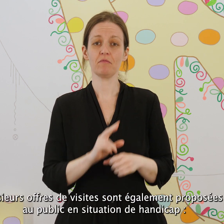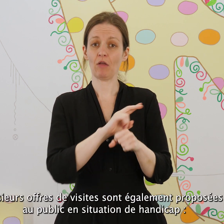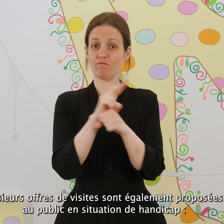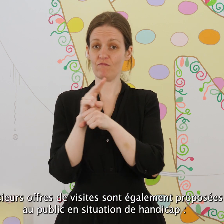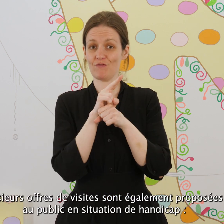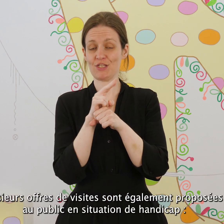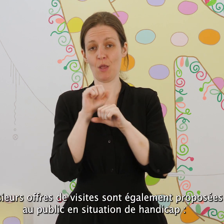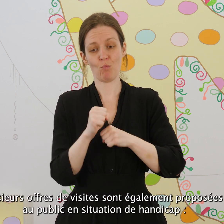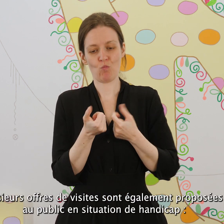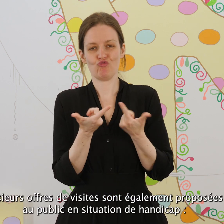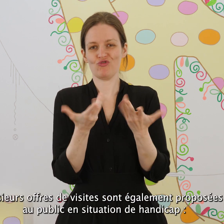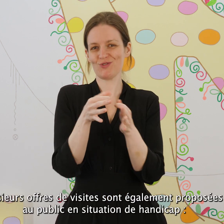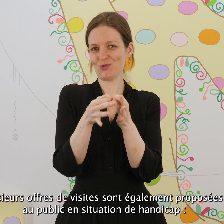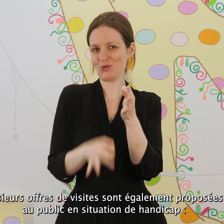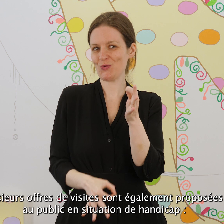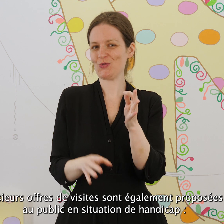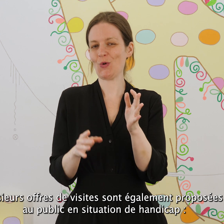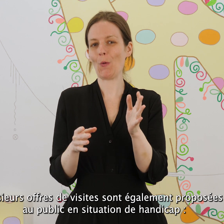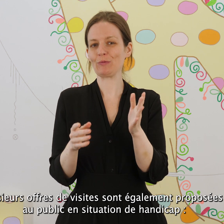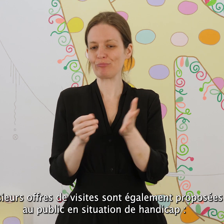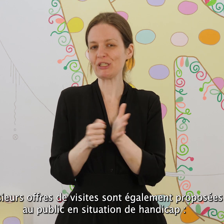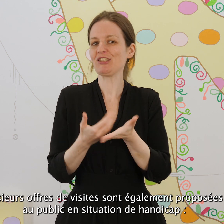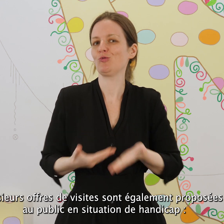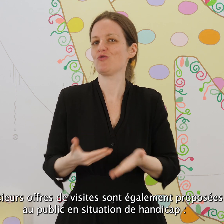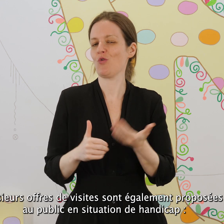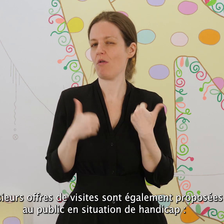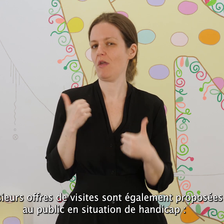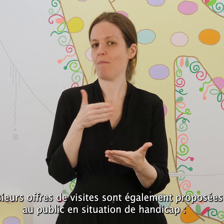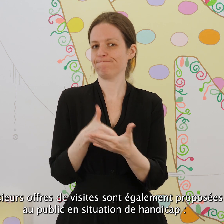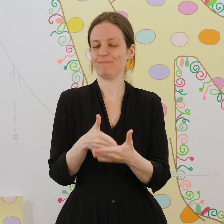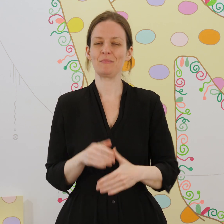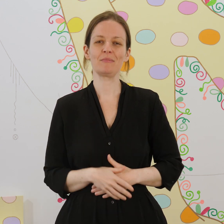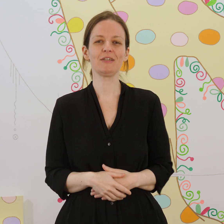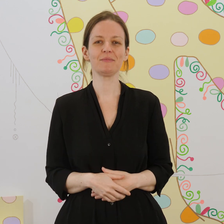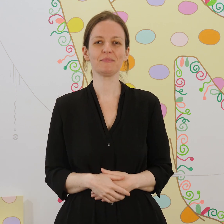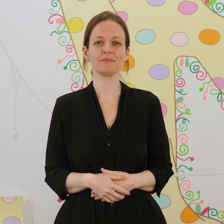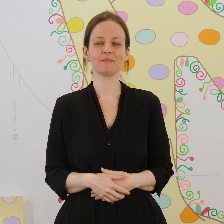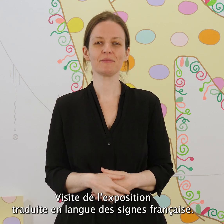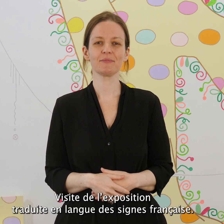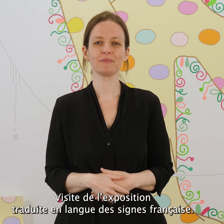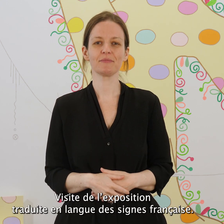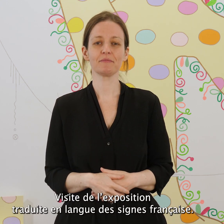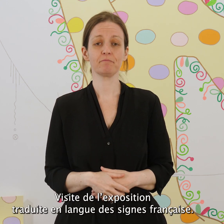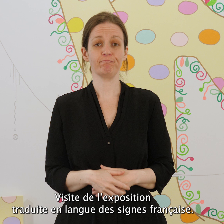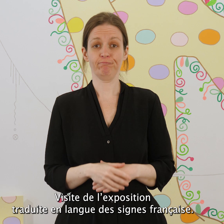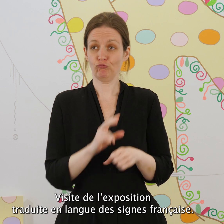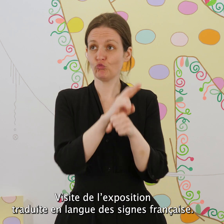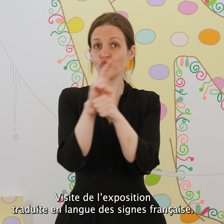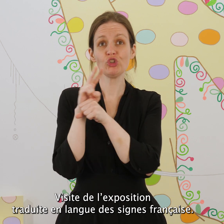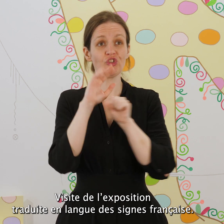Plusieurs offres de visite sont également proposées au public en situation de handicap. Visite de l'exposition, traduite en